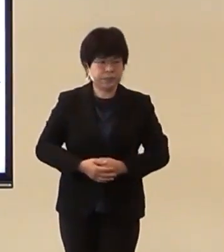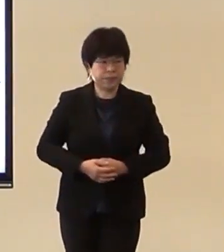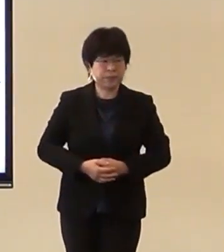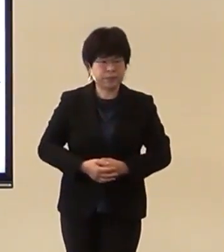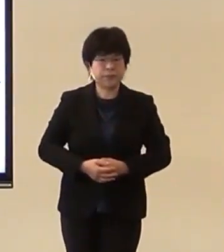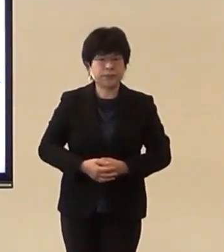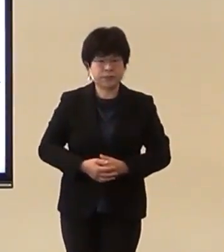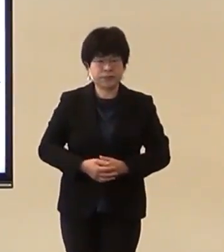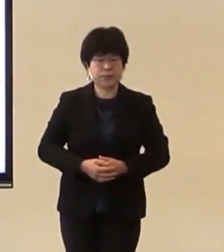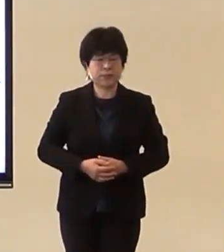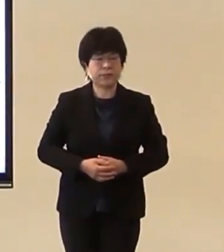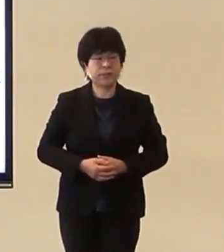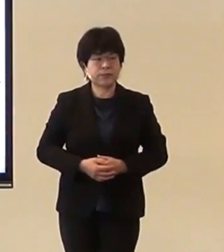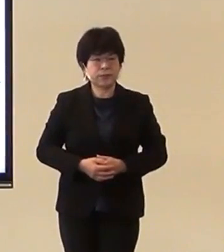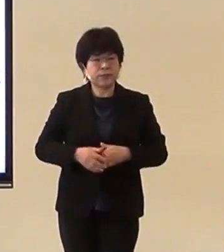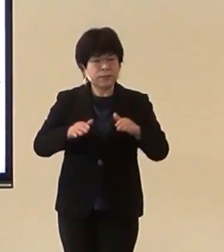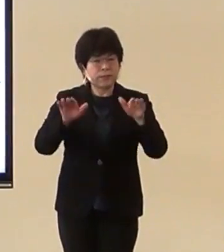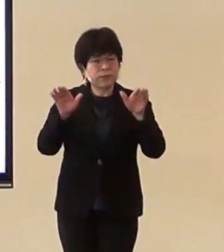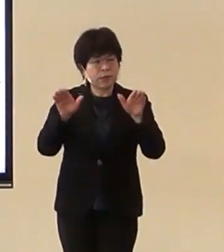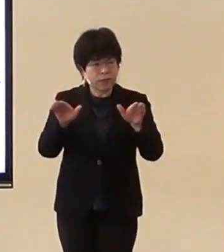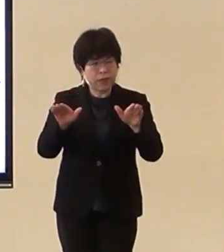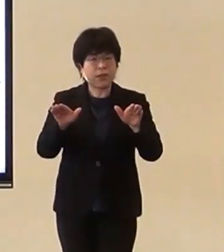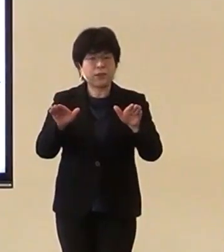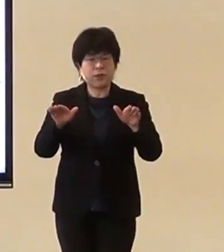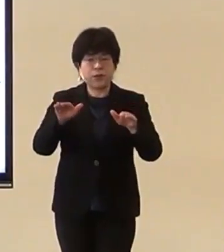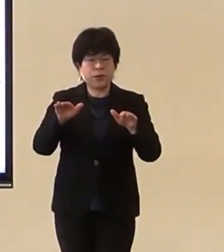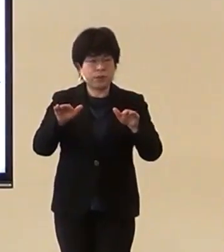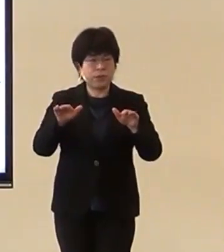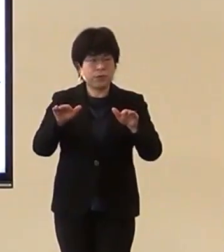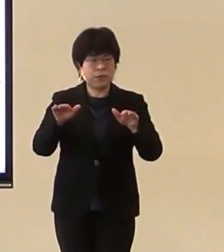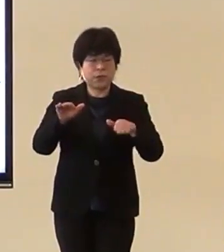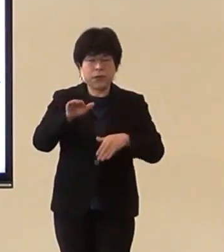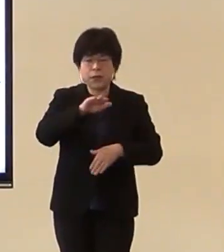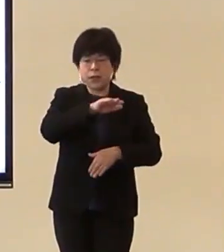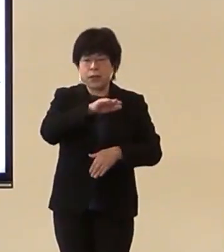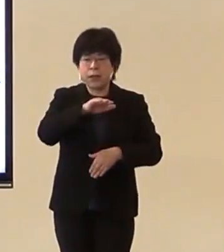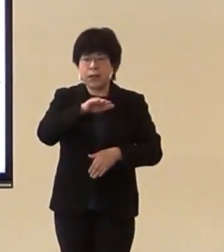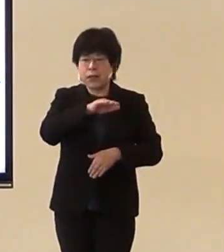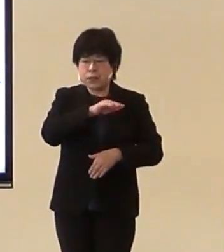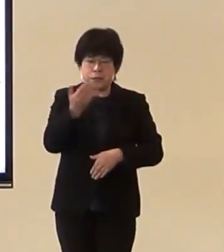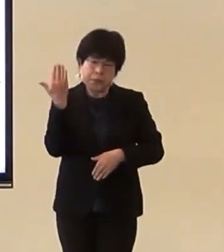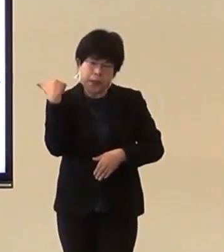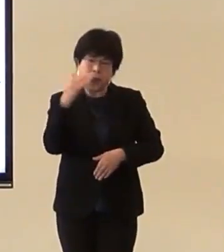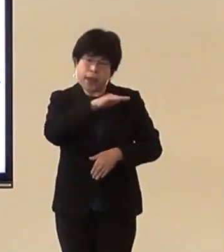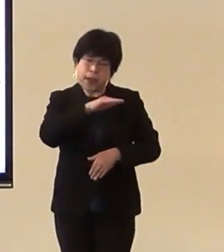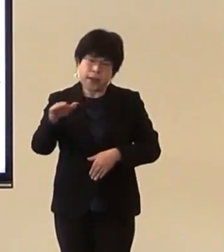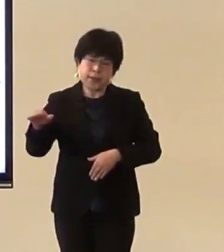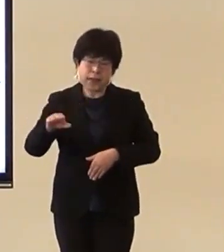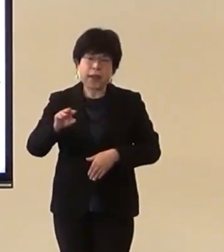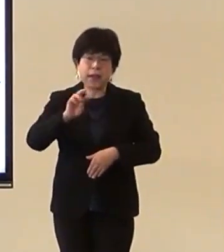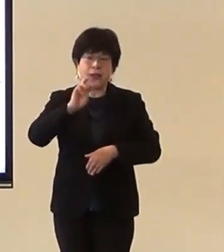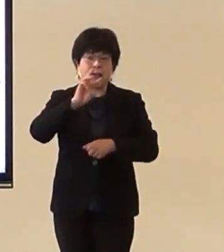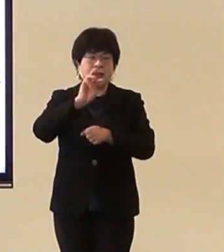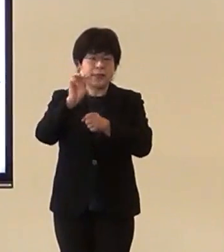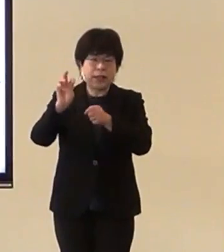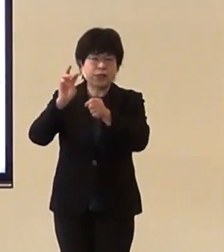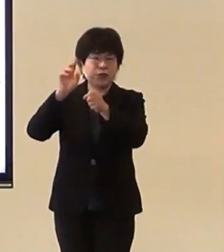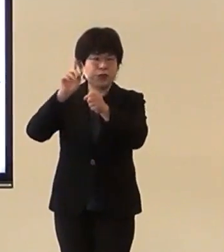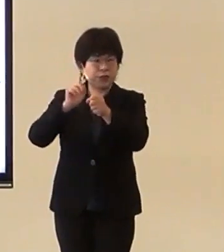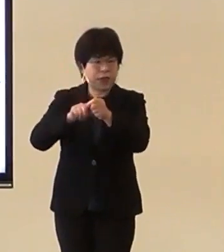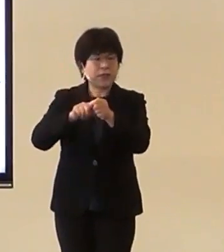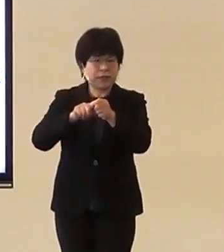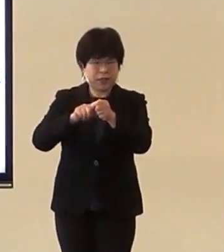具体的になんですけれど、今回の平成30年に結ばれている連携協定では、ヘルスケア分野の課題